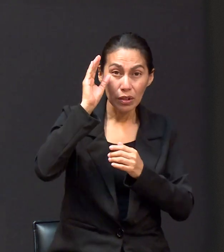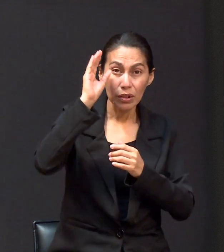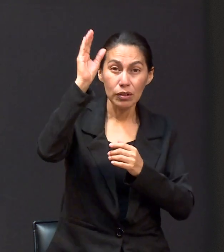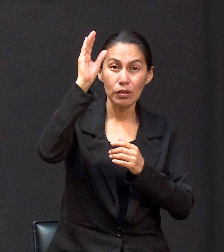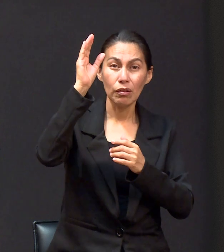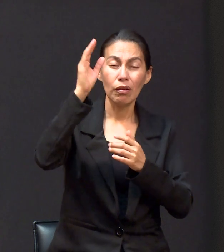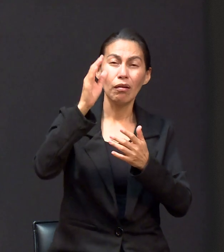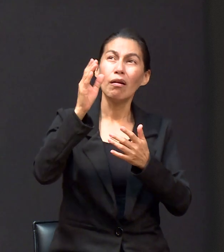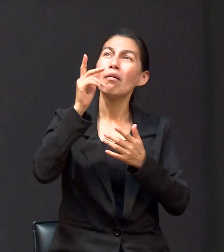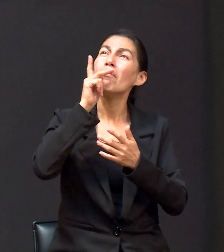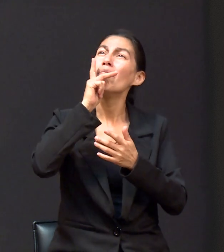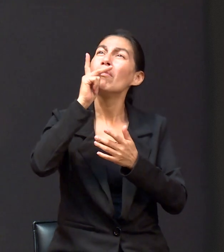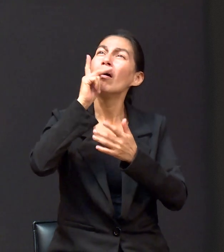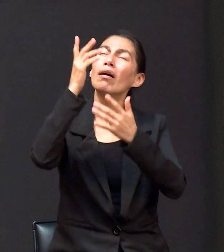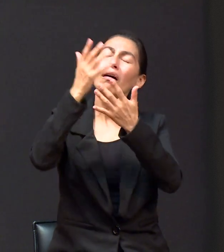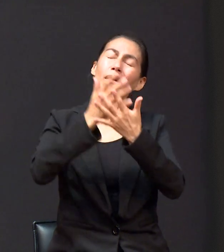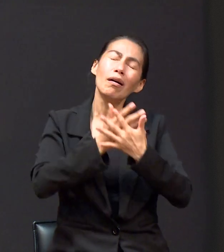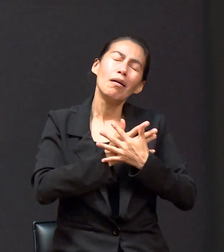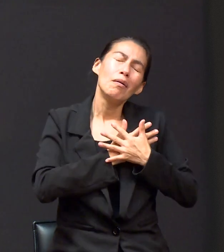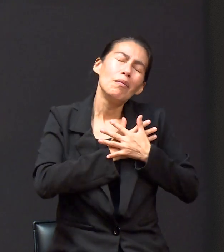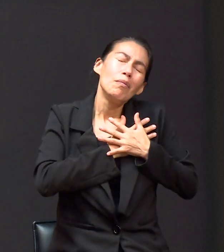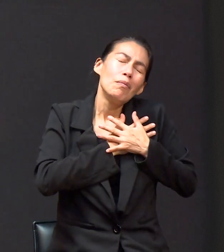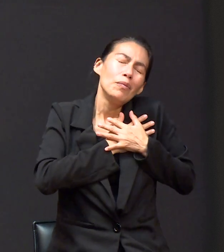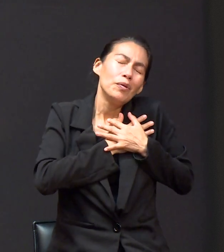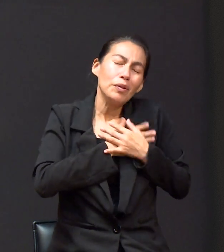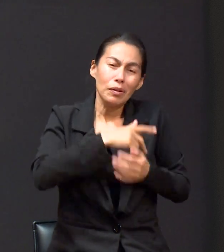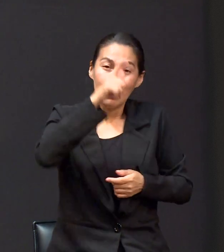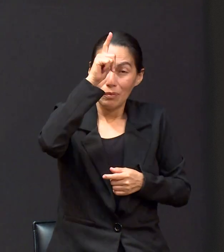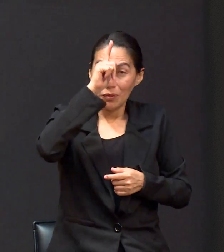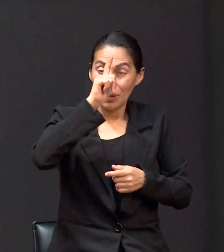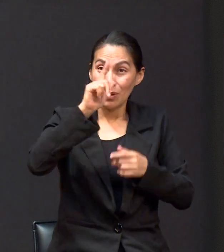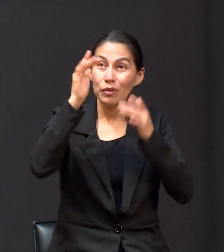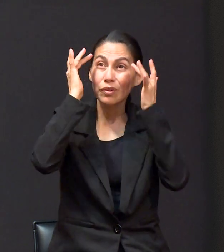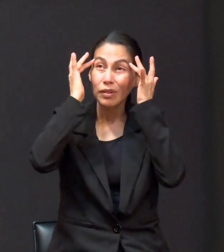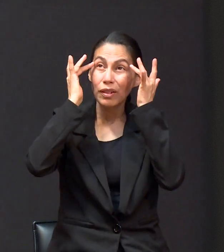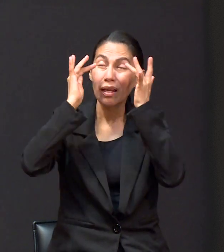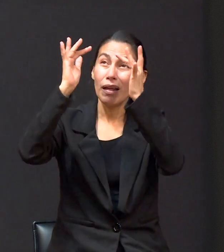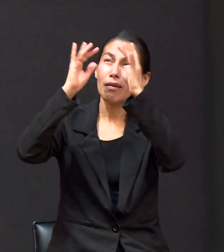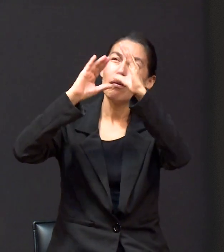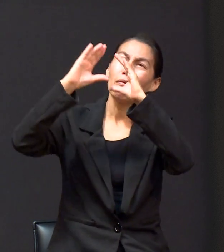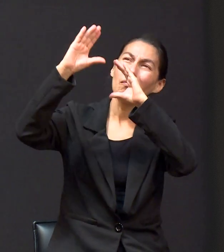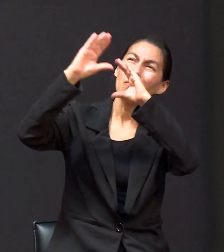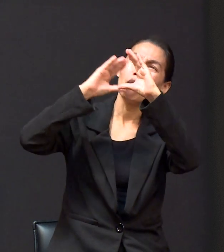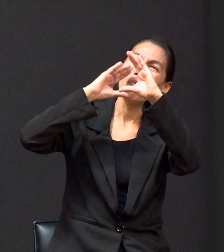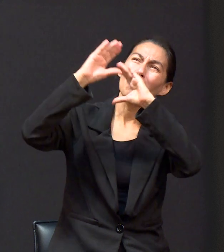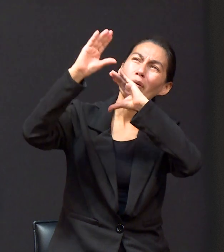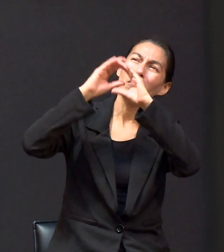Jesucristo, el amor del Padre y la comunión con